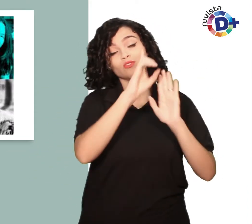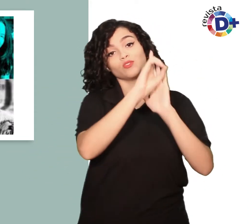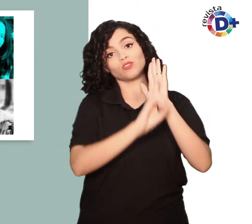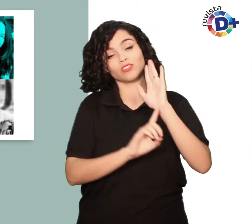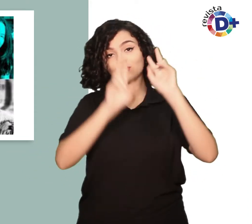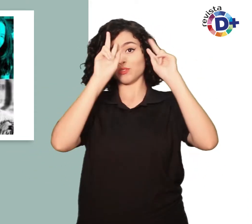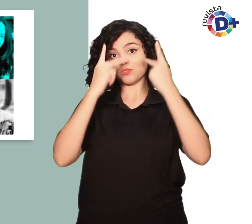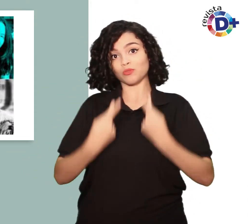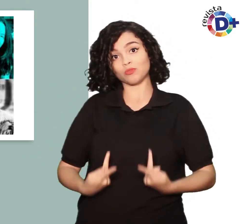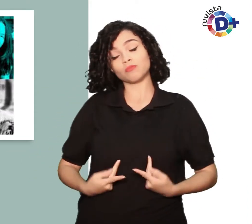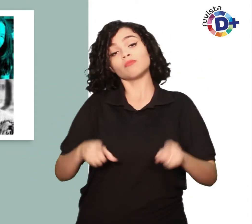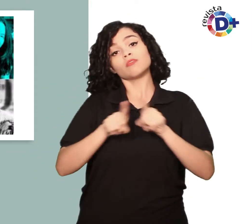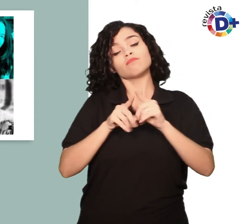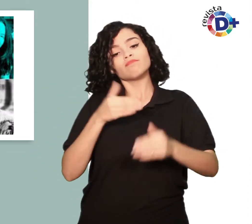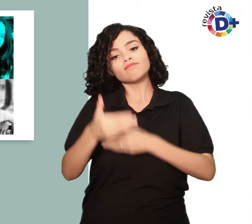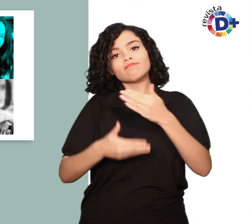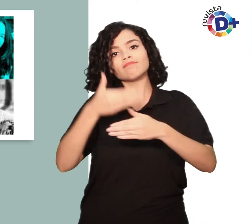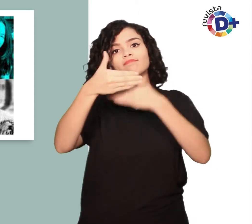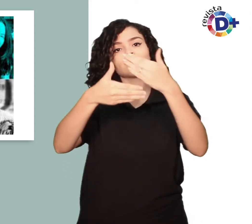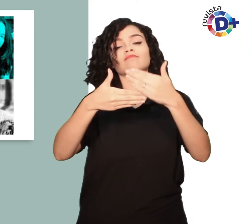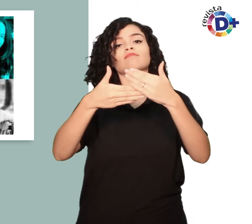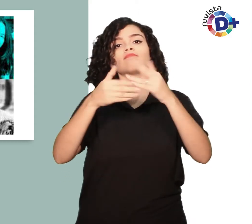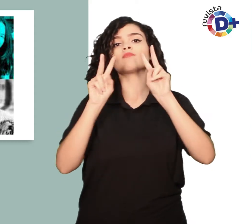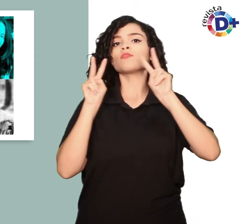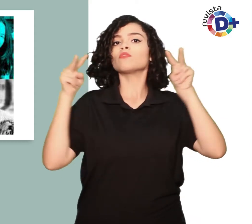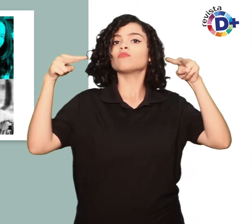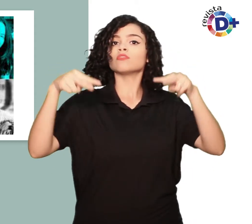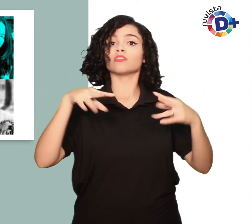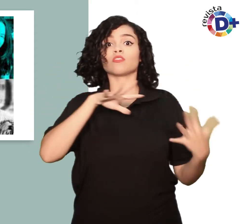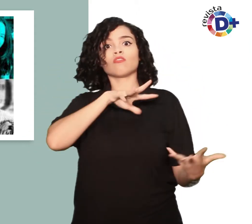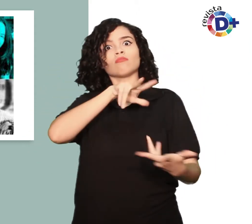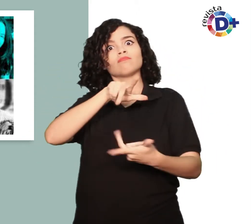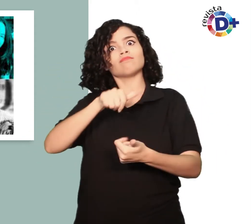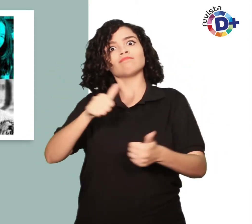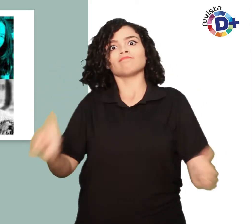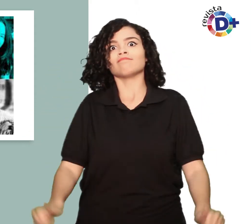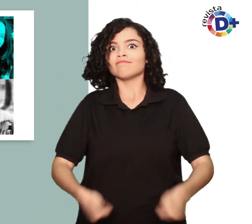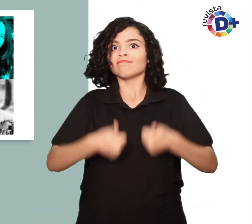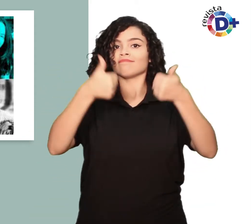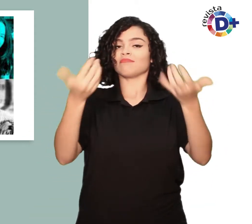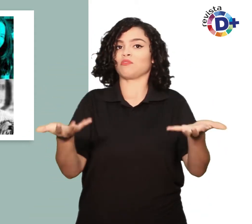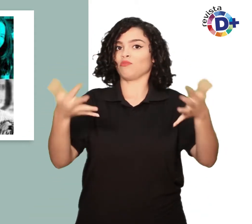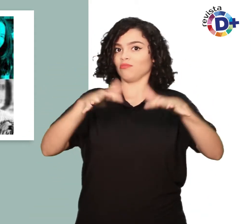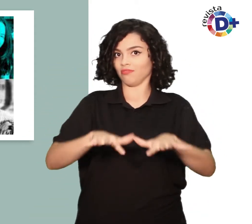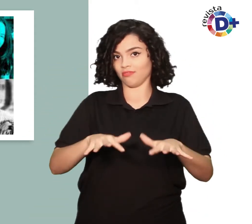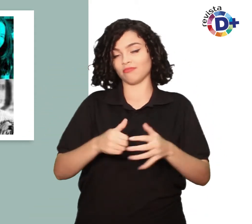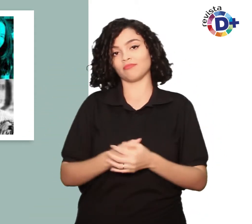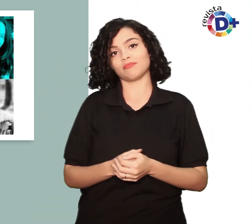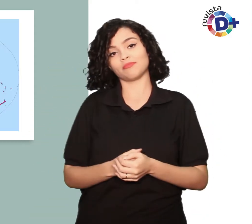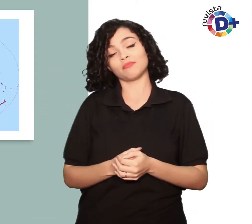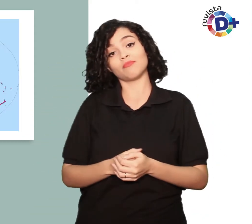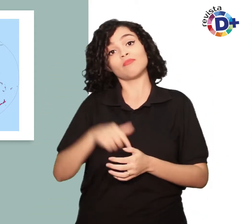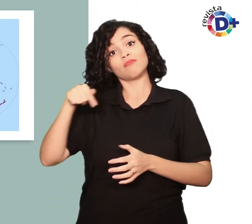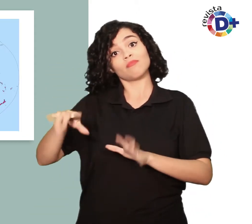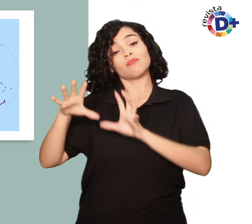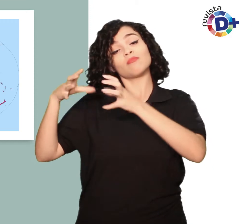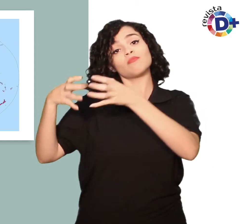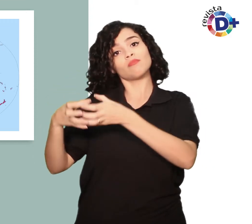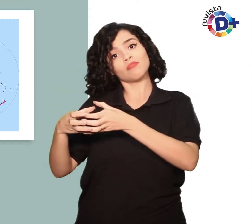o progresso em direção à visão da inclusão internacional. A rede representa mais de